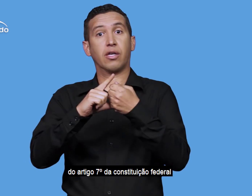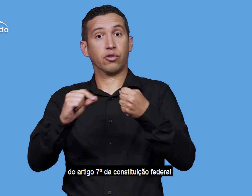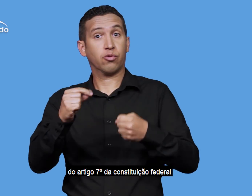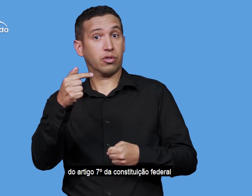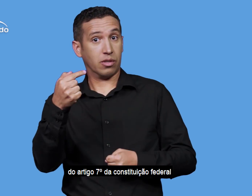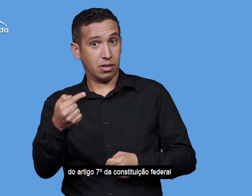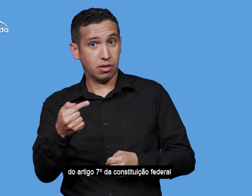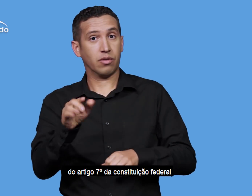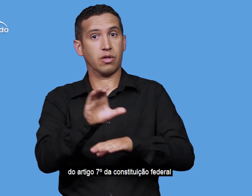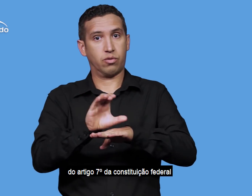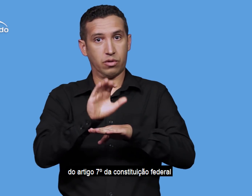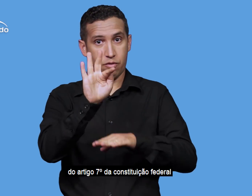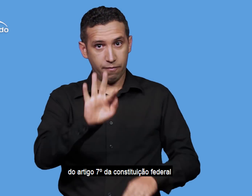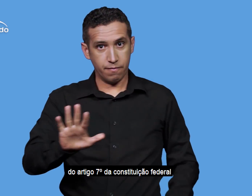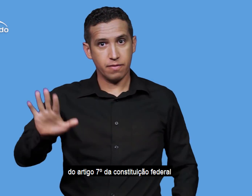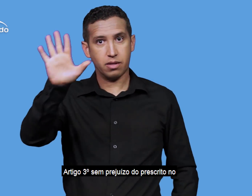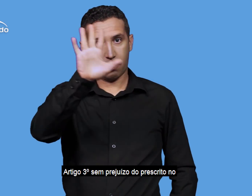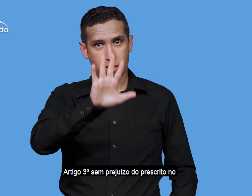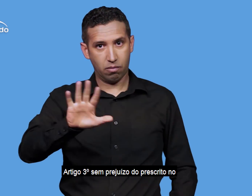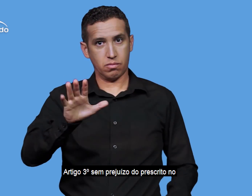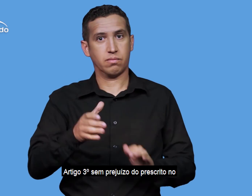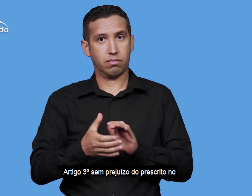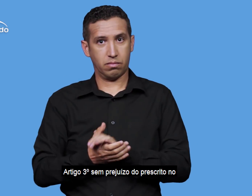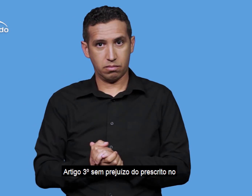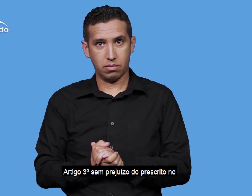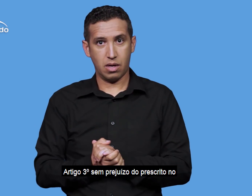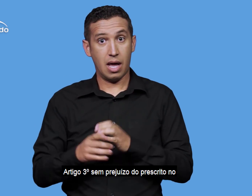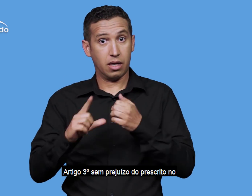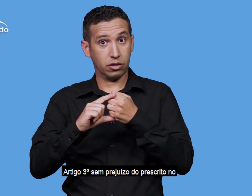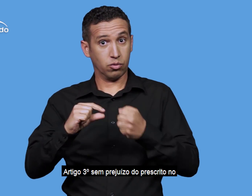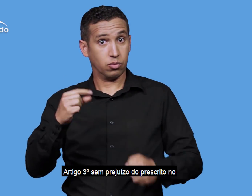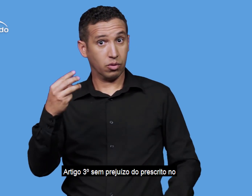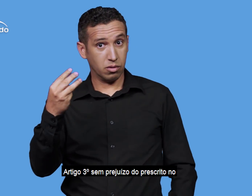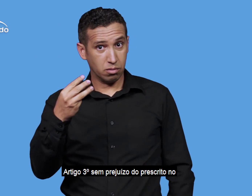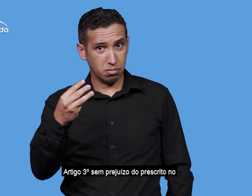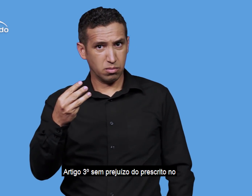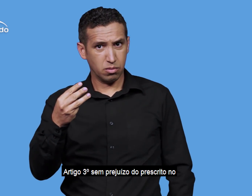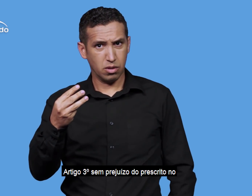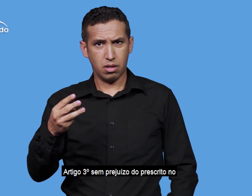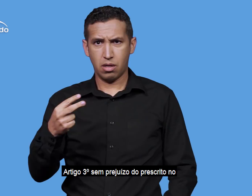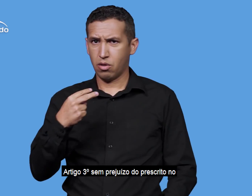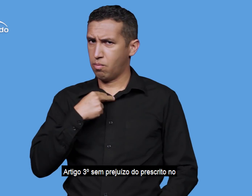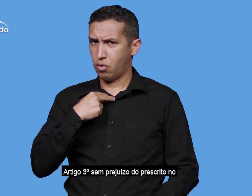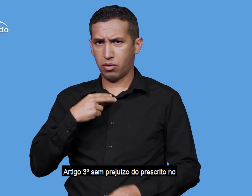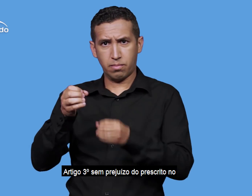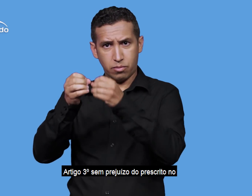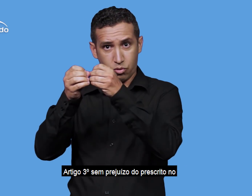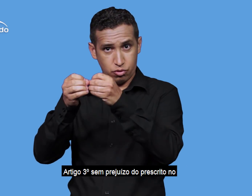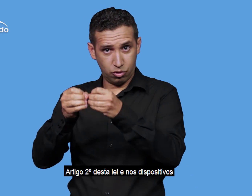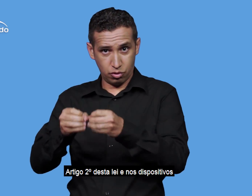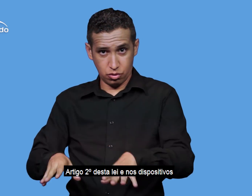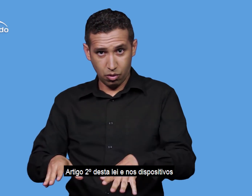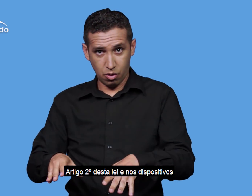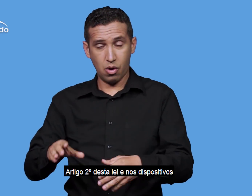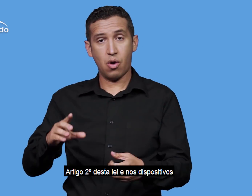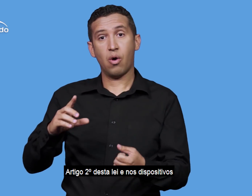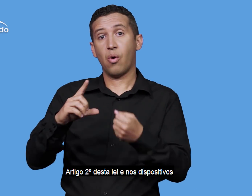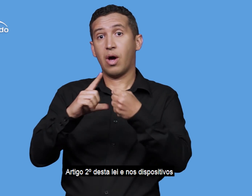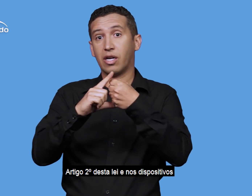constituição federal artigo 3º sem prejuízo do prescrito no artigo 2º desta lei